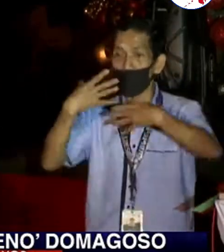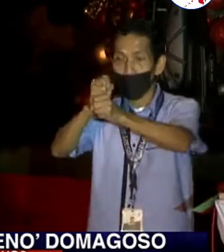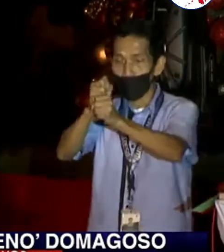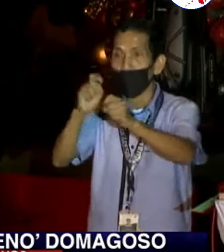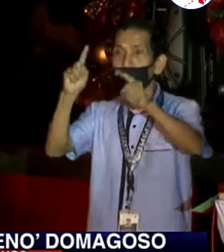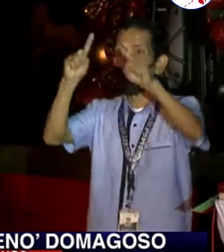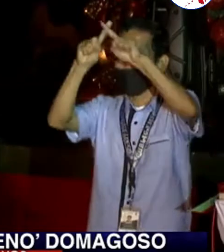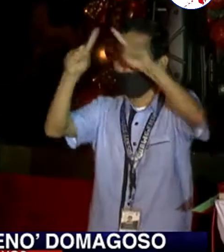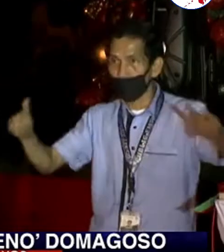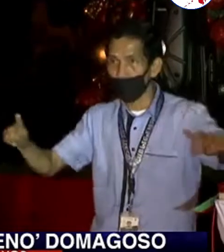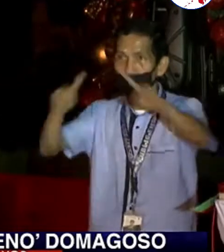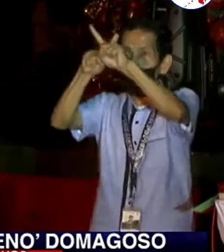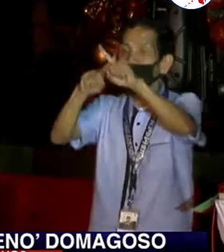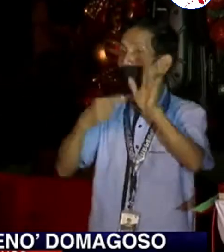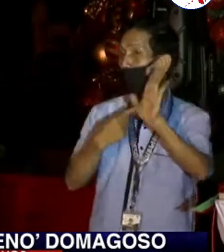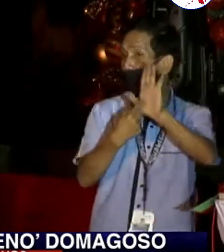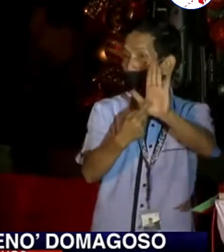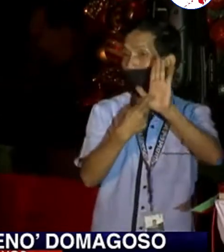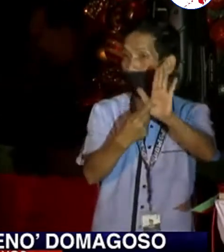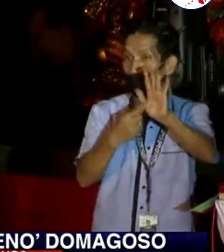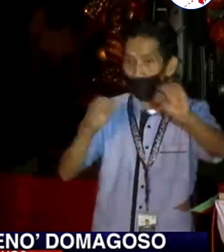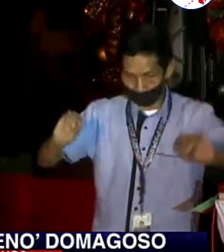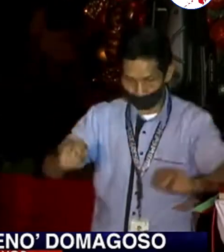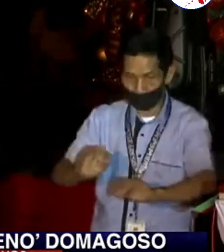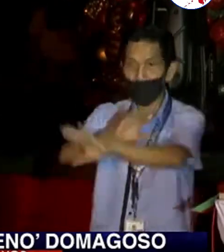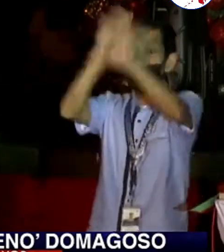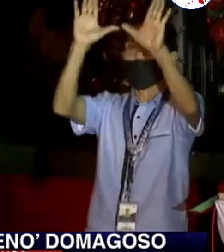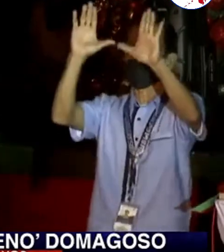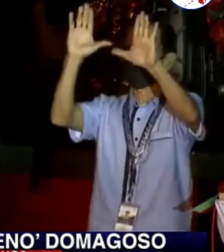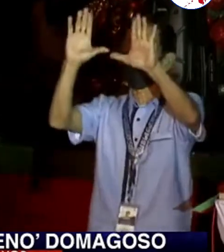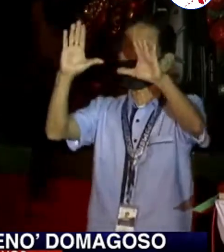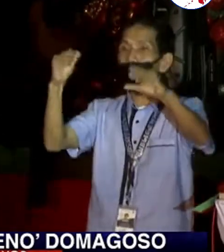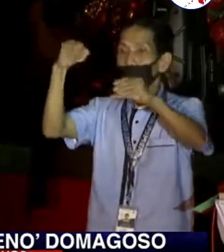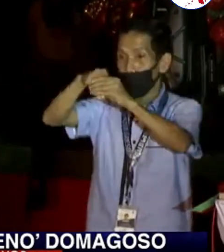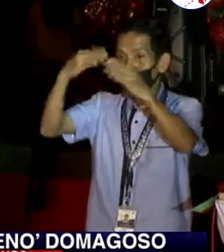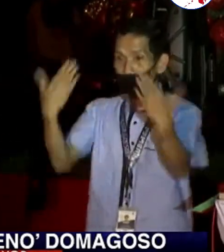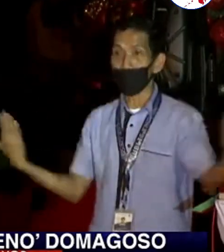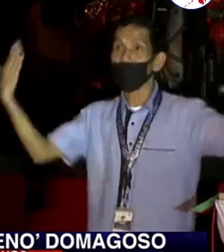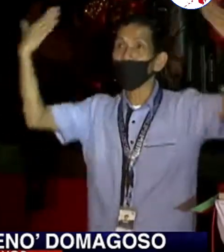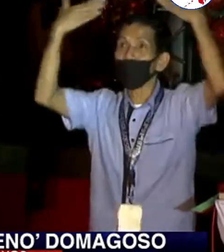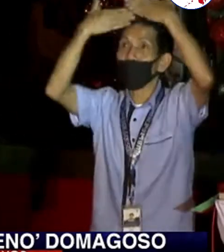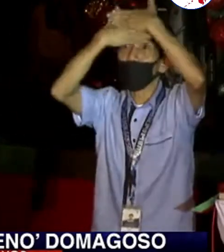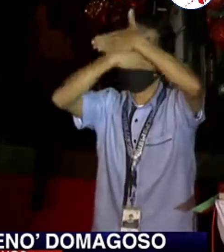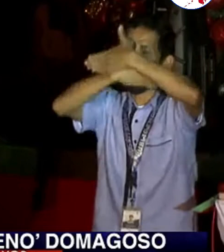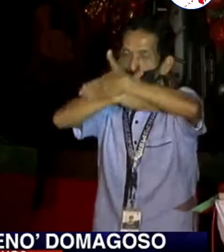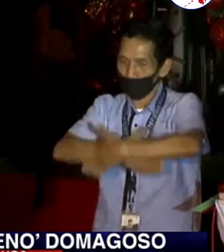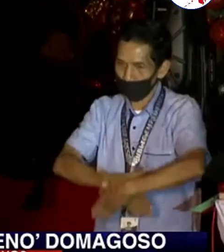ng ganyan. Na nagsisimbolo ng liwanag sa dilim.